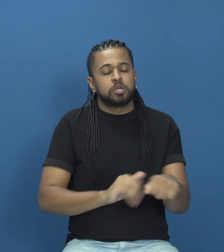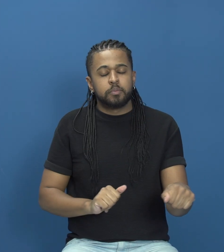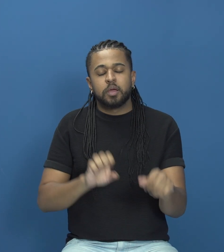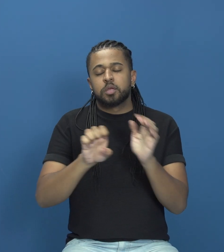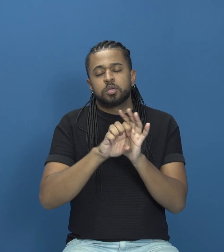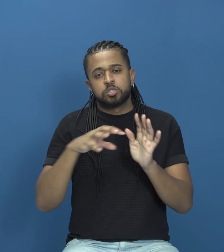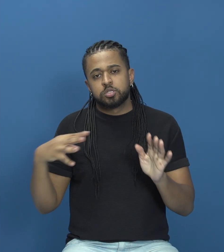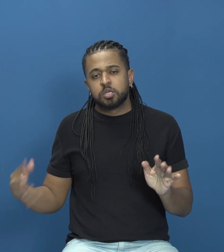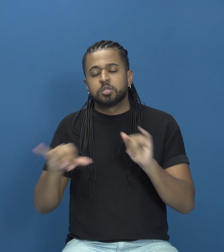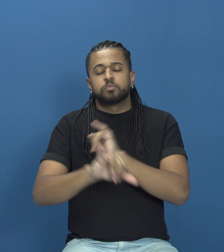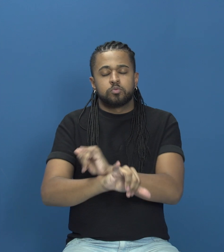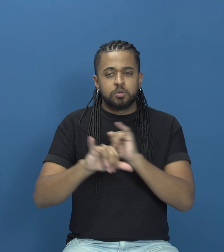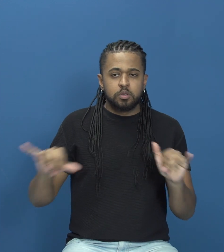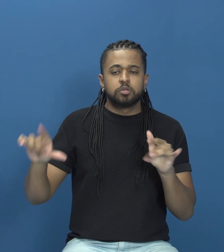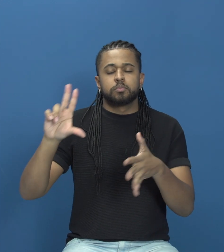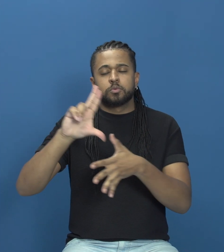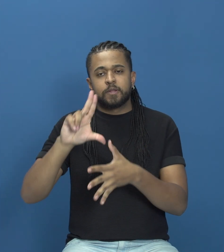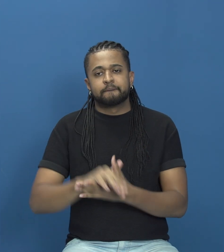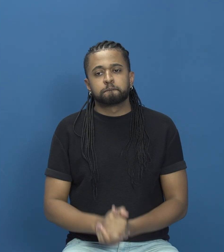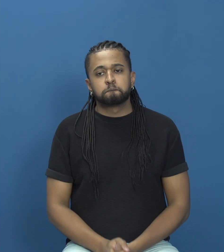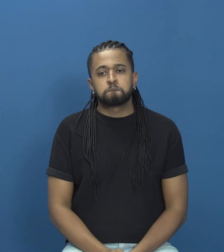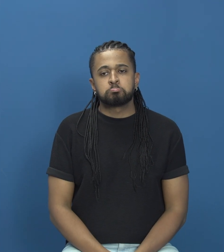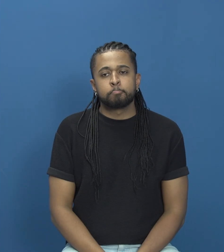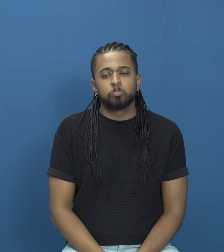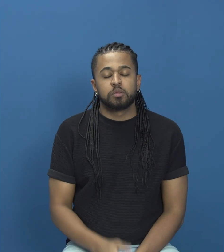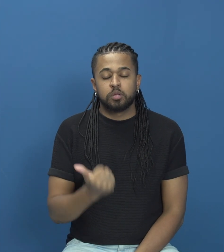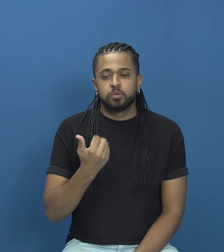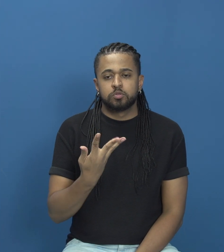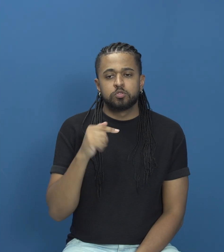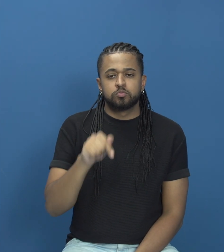pelos editais publicados pela UNILA.